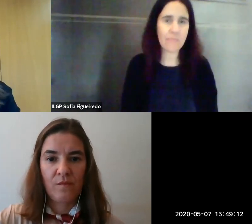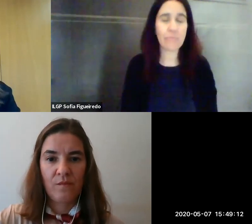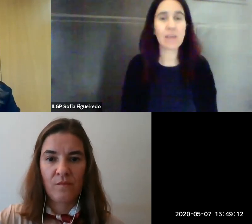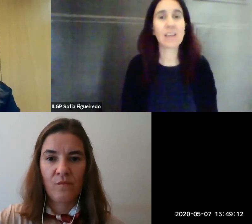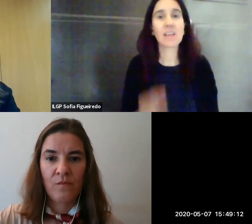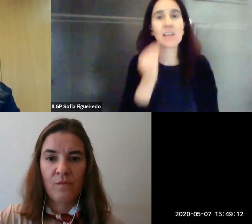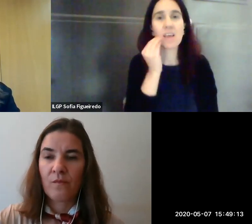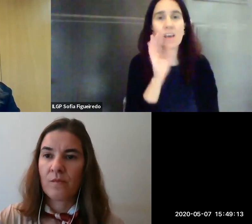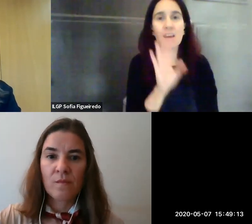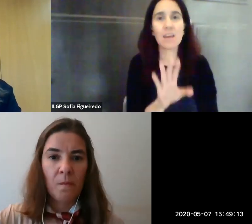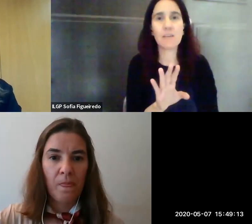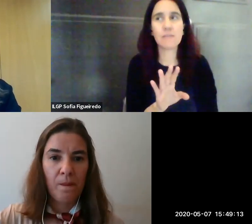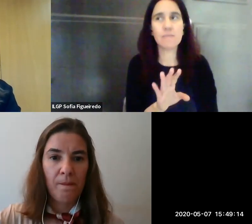componente